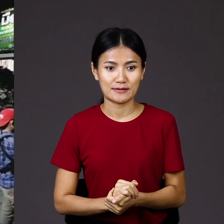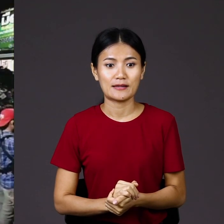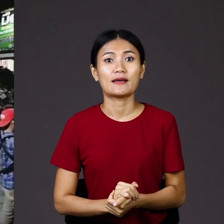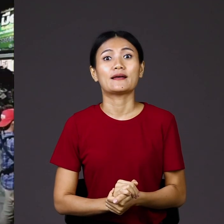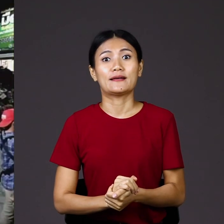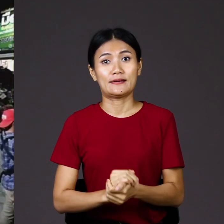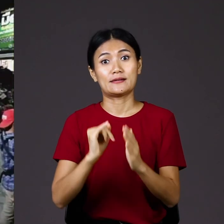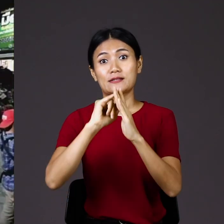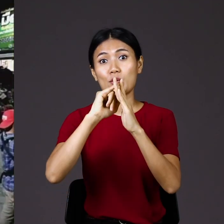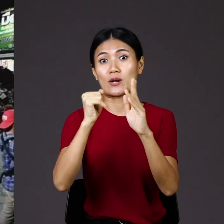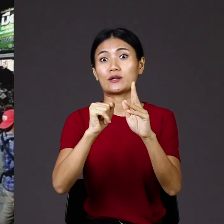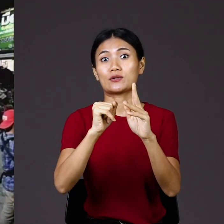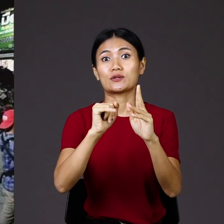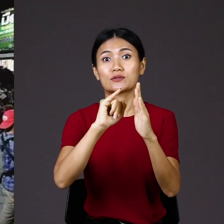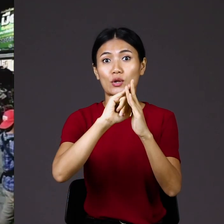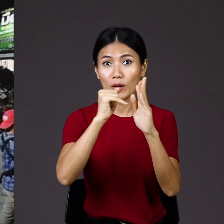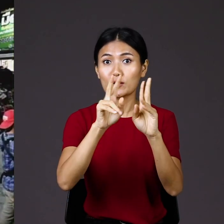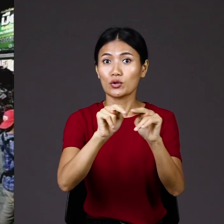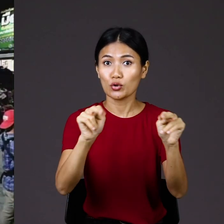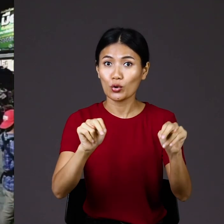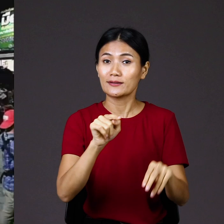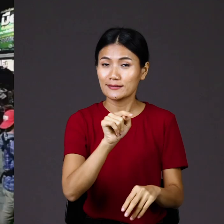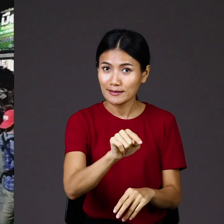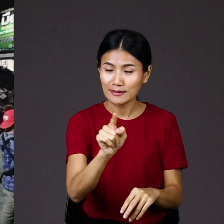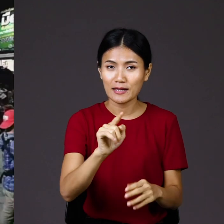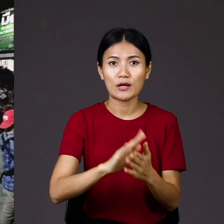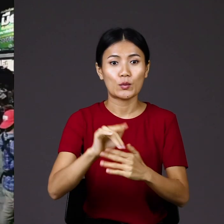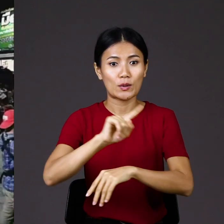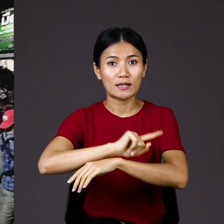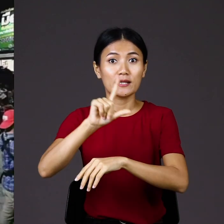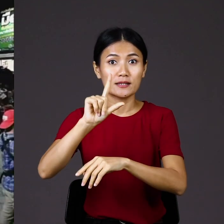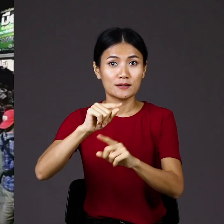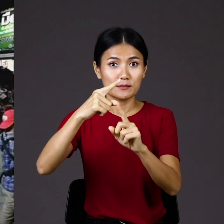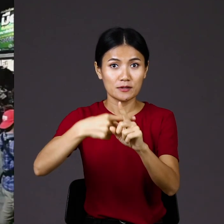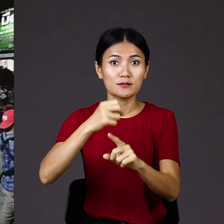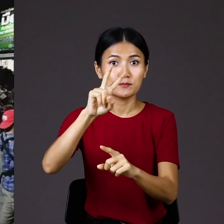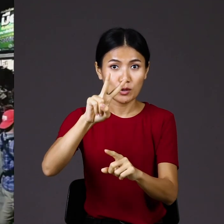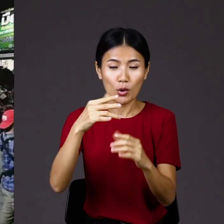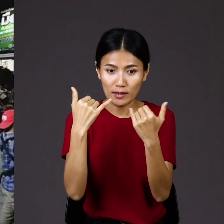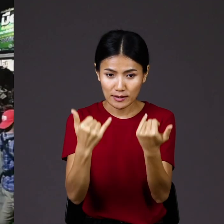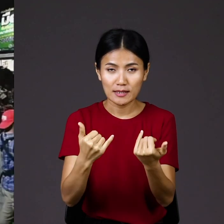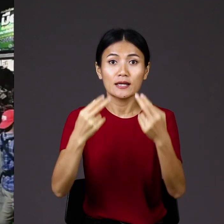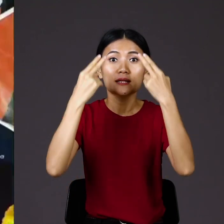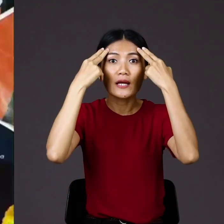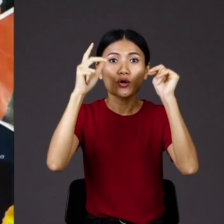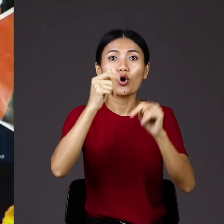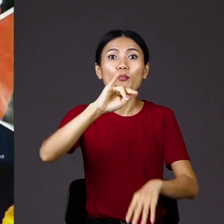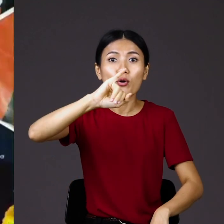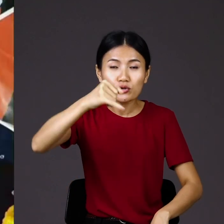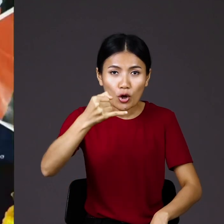ะจงเอาที่นนทบุรีนี่นอกจาก20ธันวาคมนี้จะเป็นการเลือกน